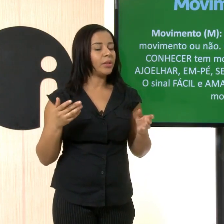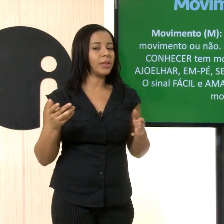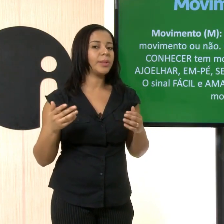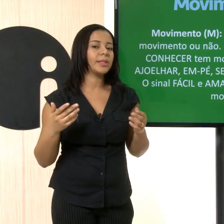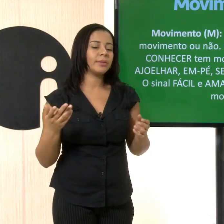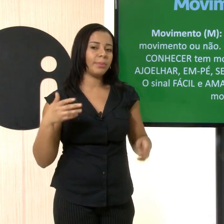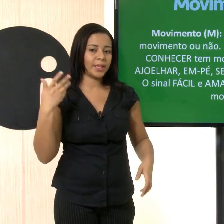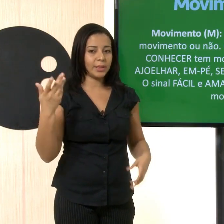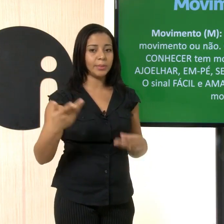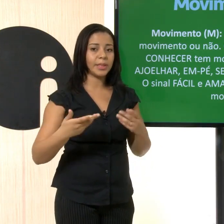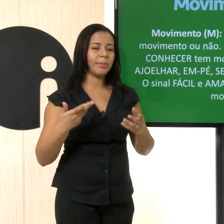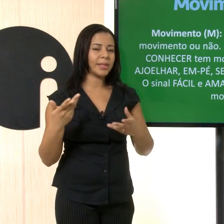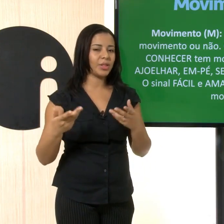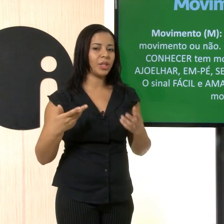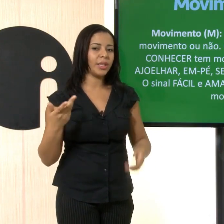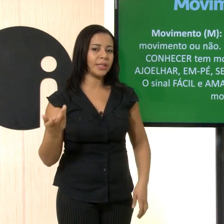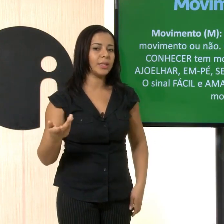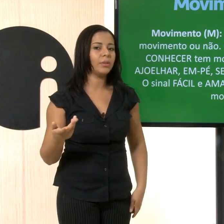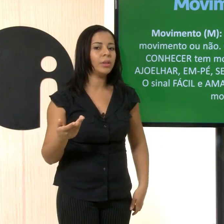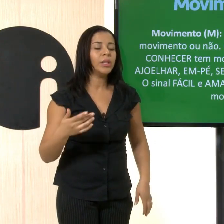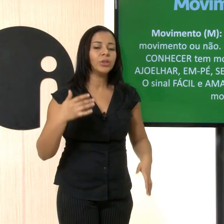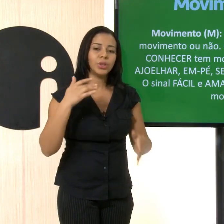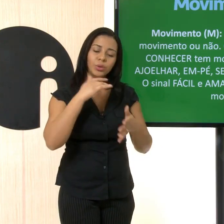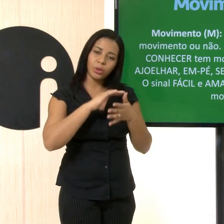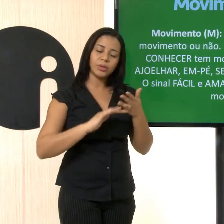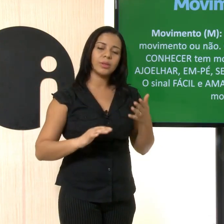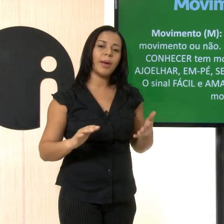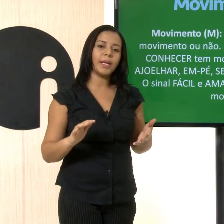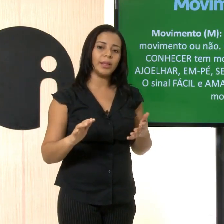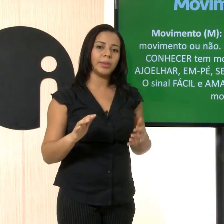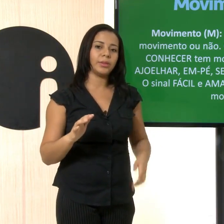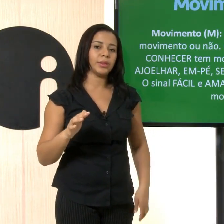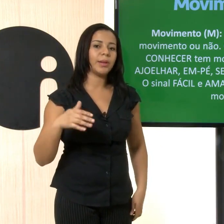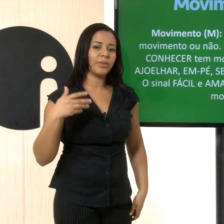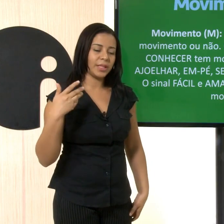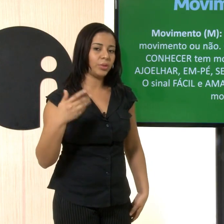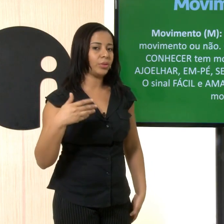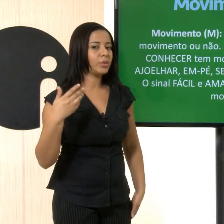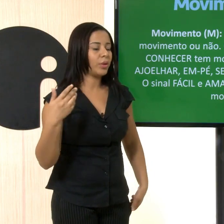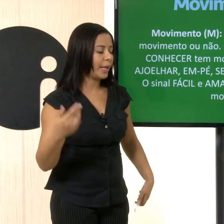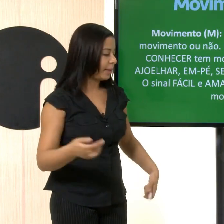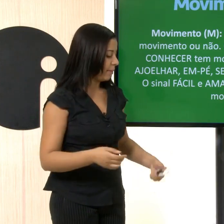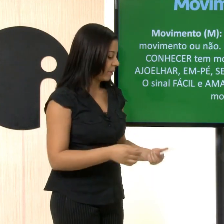nós precisamos ter bastante atenção de todos os parâmetros, para fazer todos corretamente.